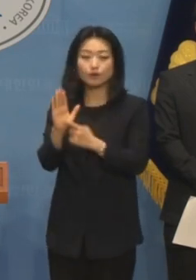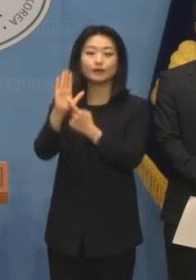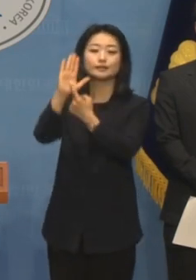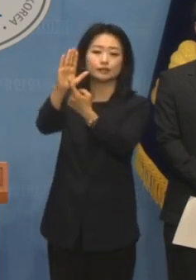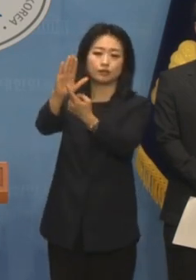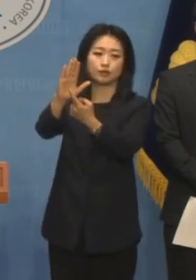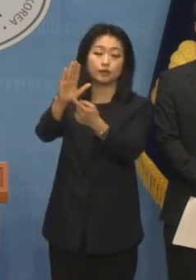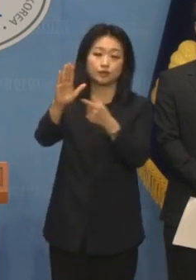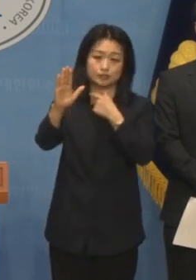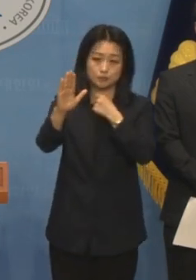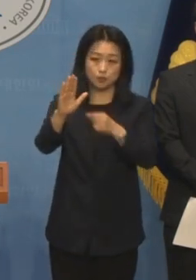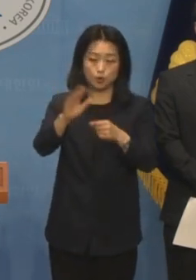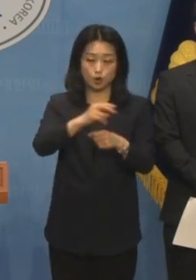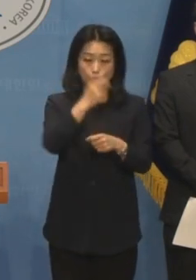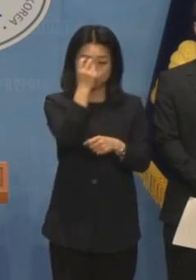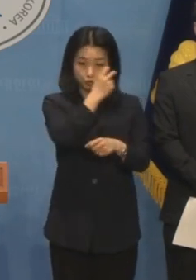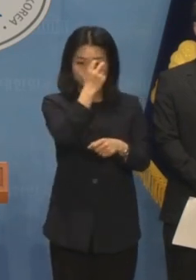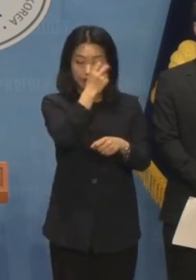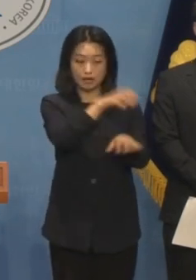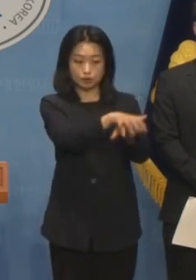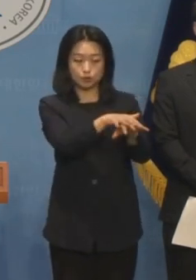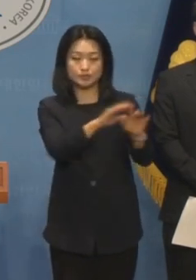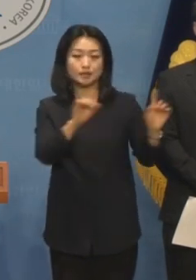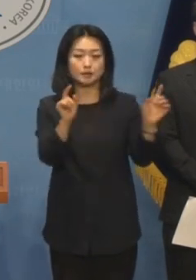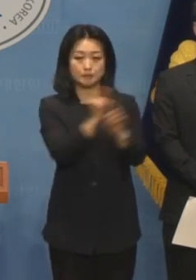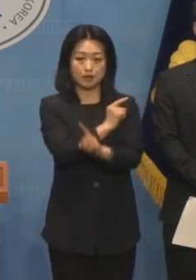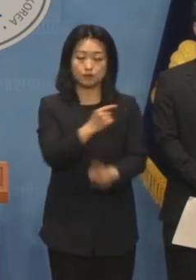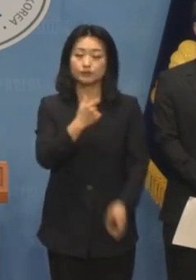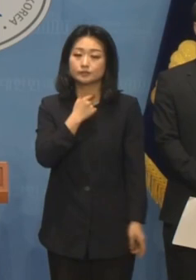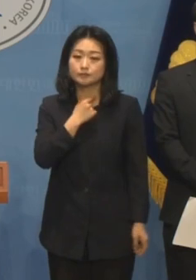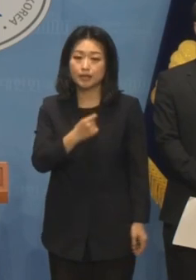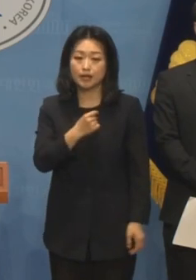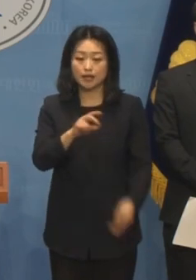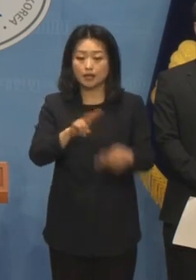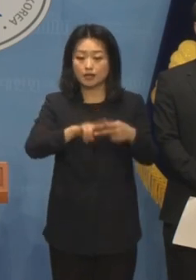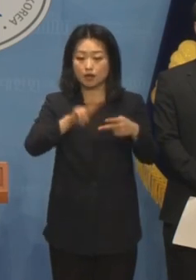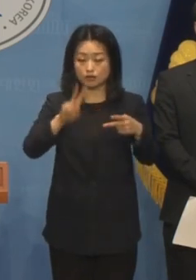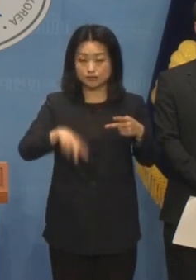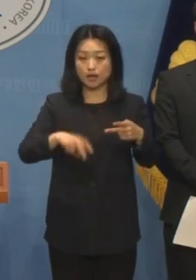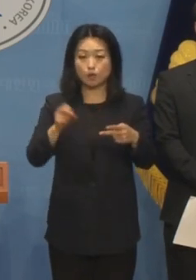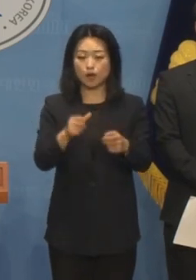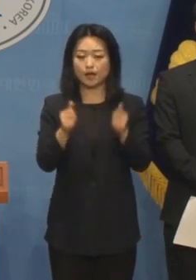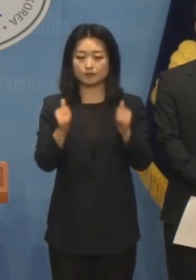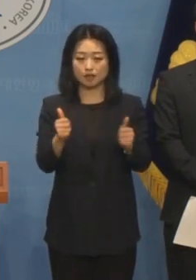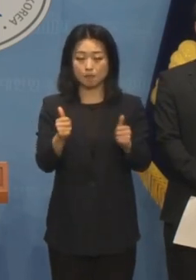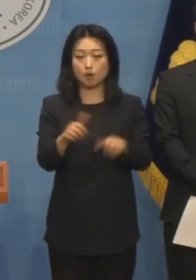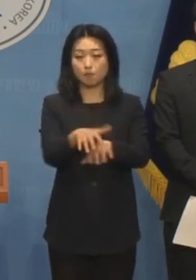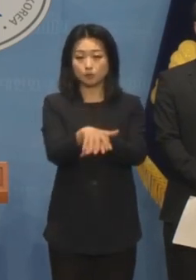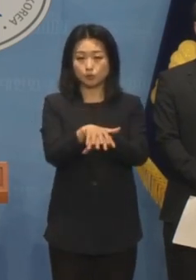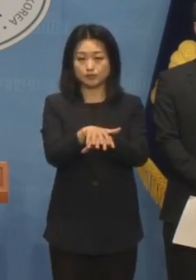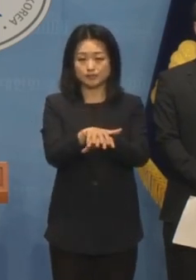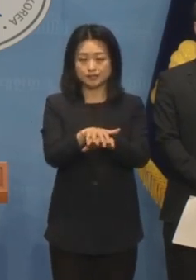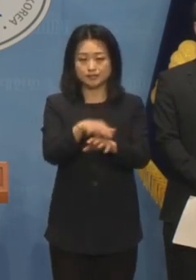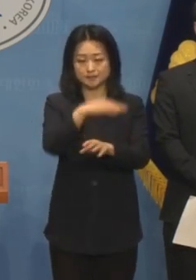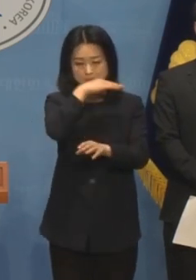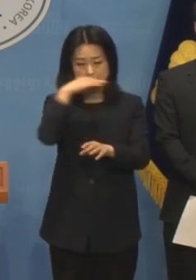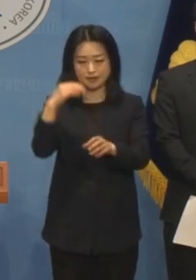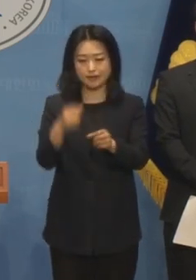대한민국의 수사체계를 바로잡겠습니다. 우리의 형사사법체계를 정상화하도록